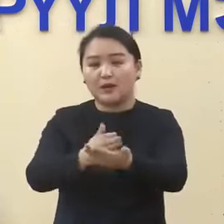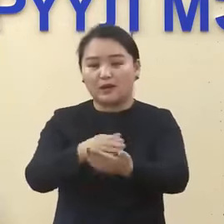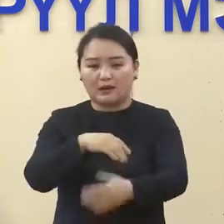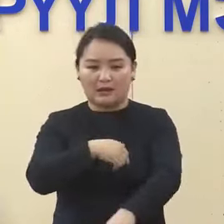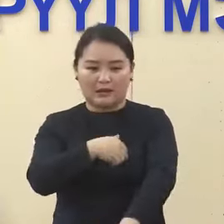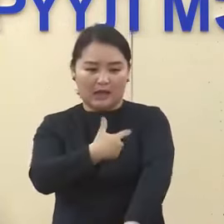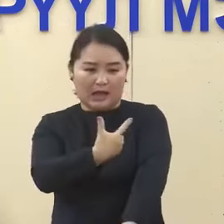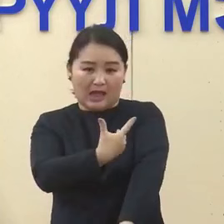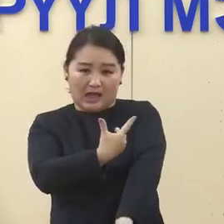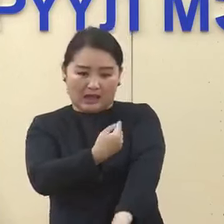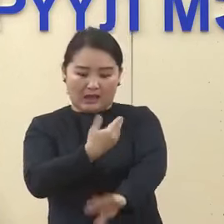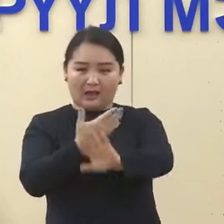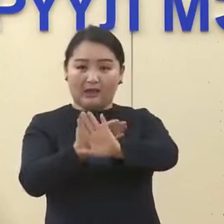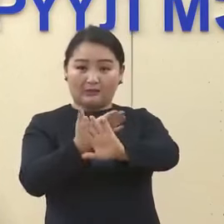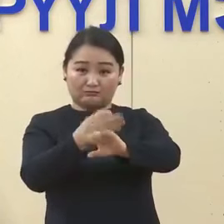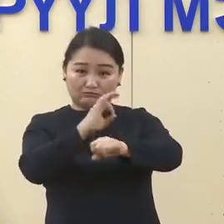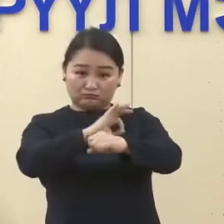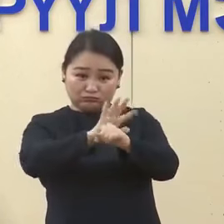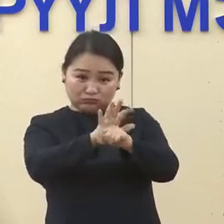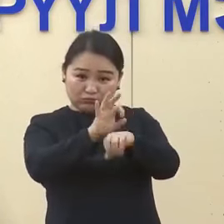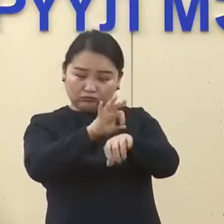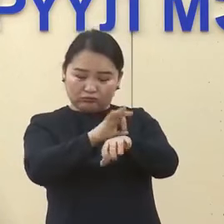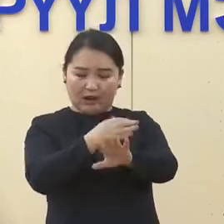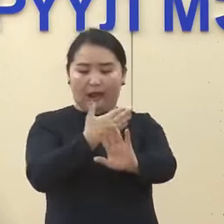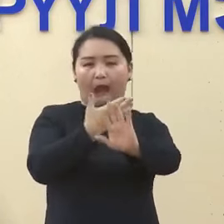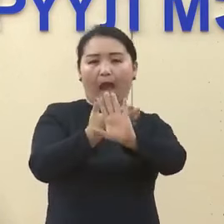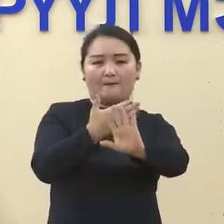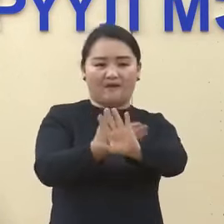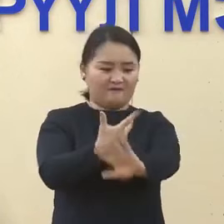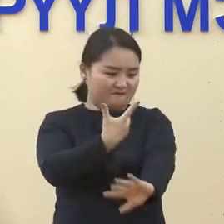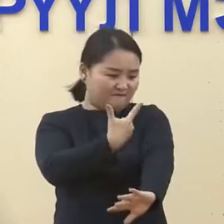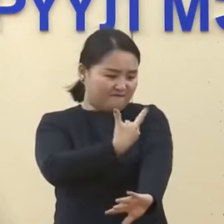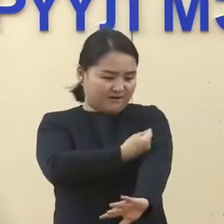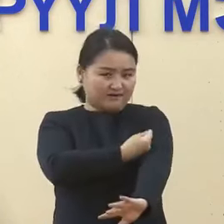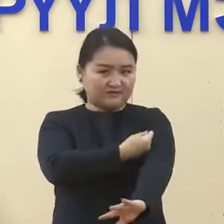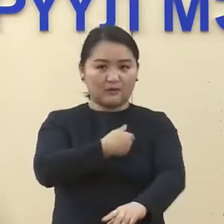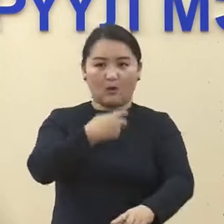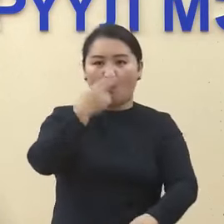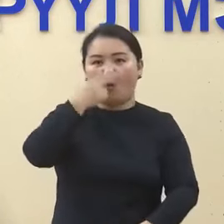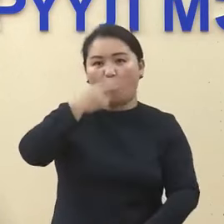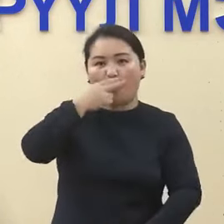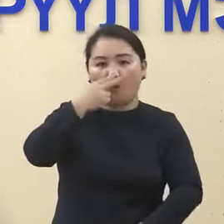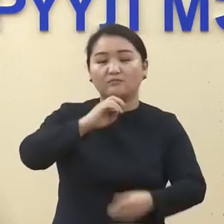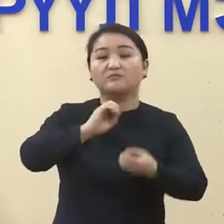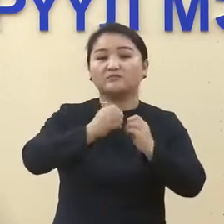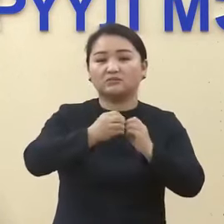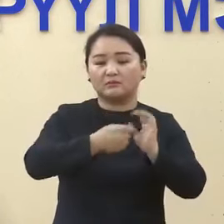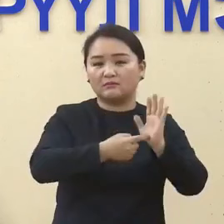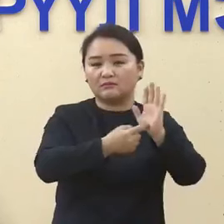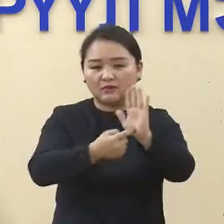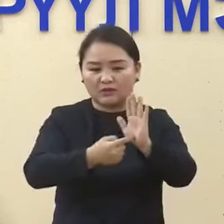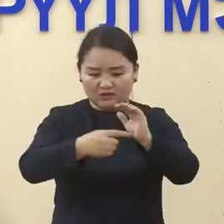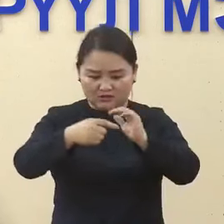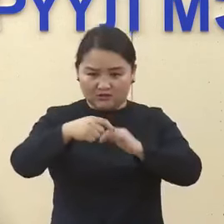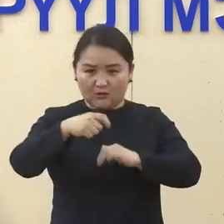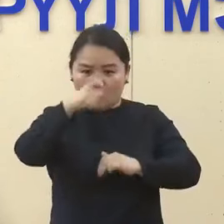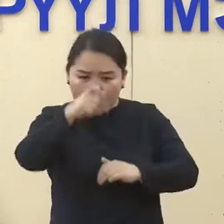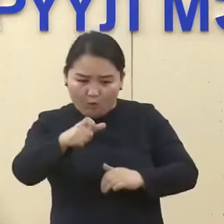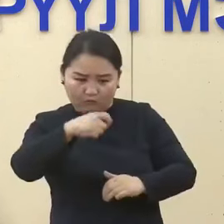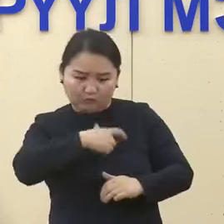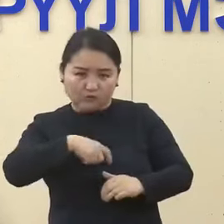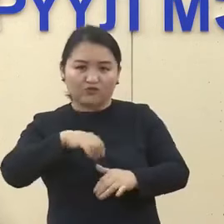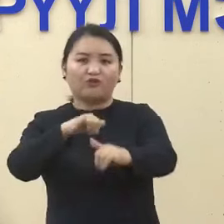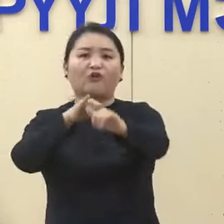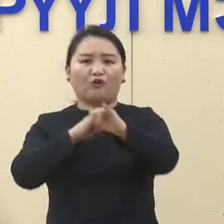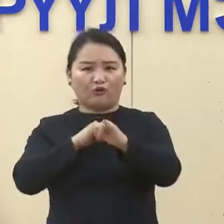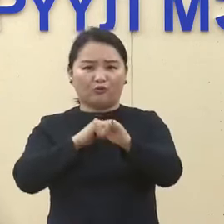хуурамч одоо вакцины сурталчилгаа борлуулалт нь хүний эрүүл мэндэд ноцтой нөлөө үзүүлж болзошгүй байна.